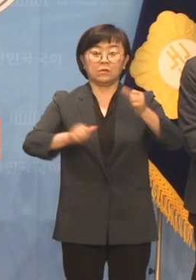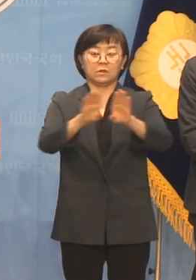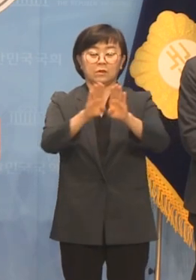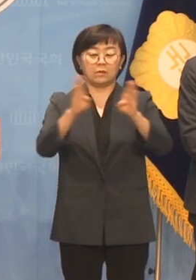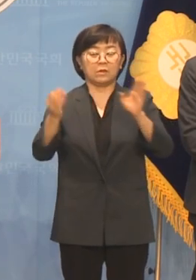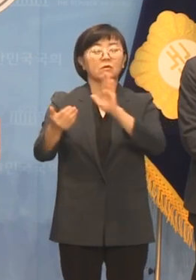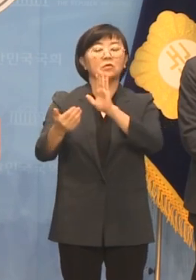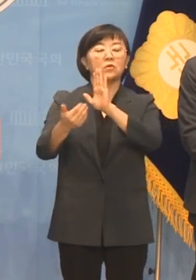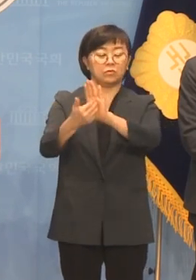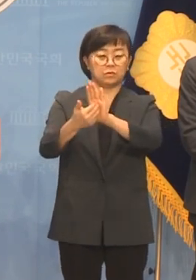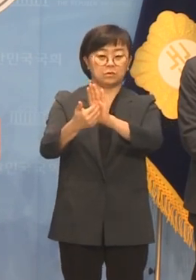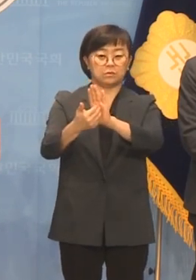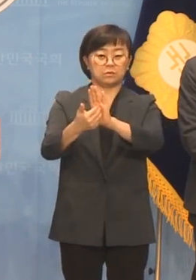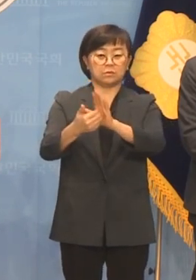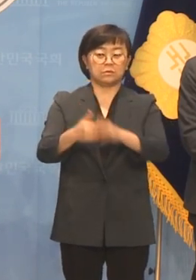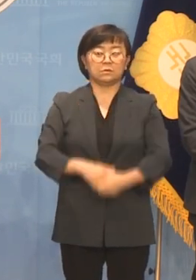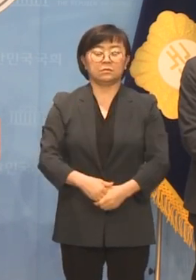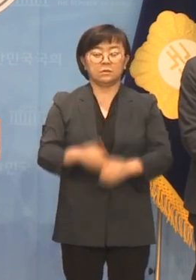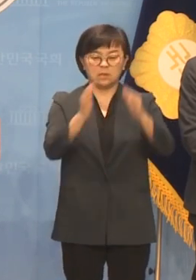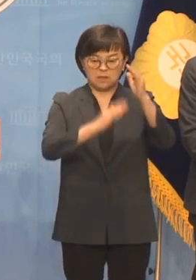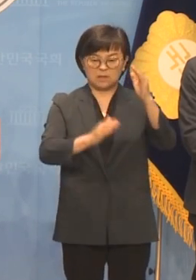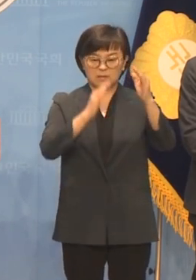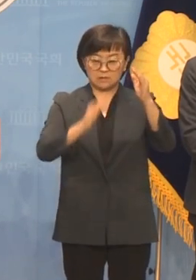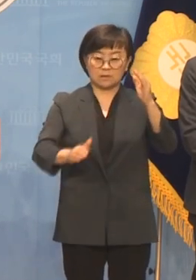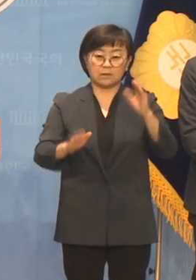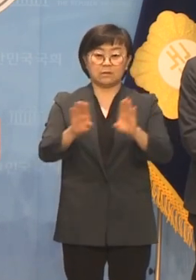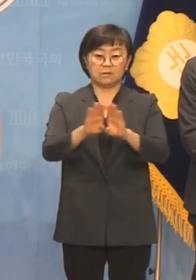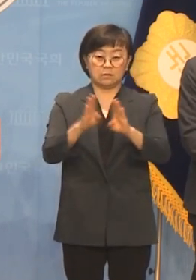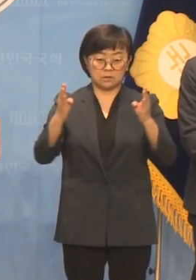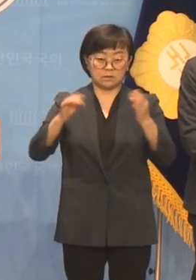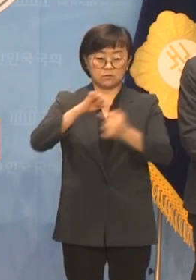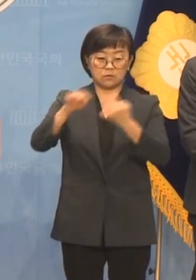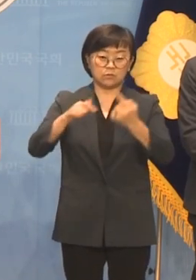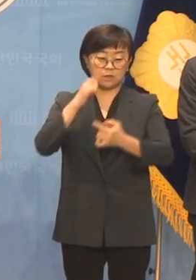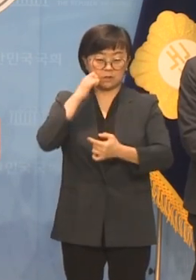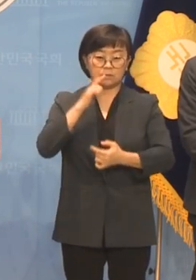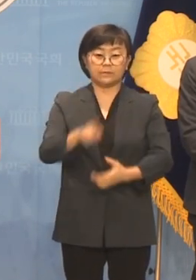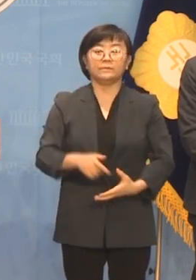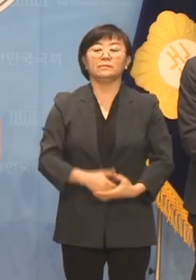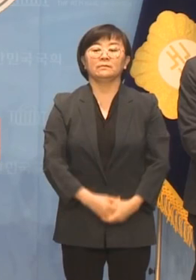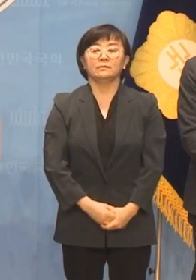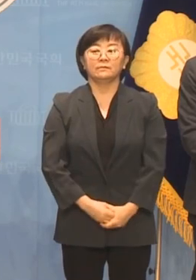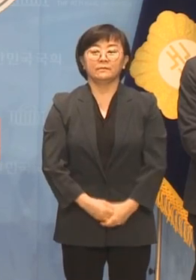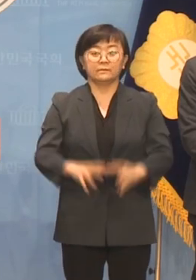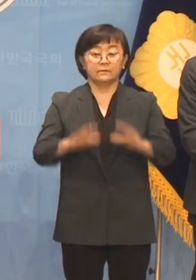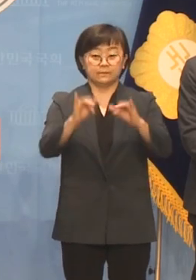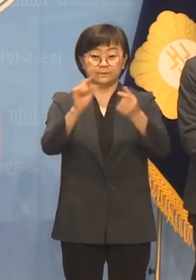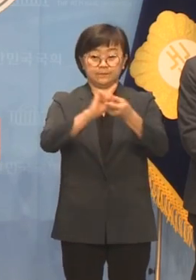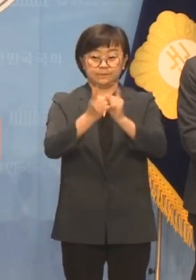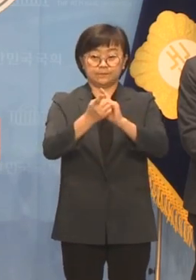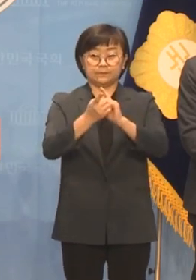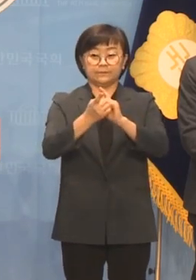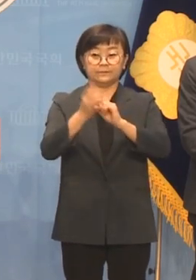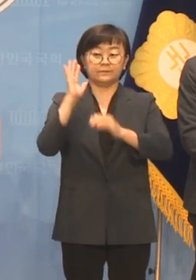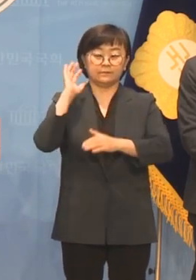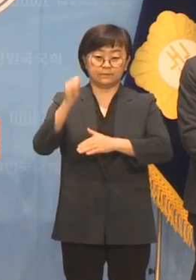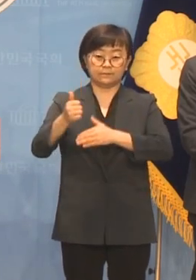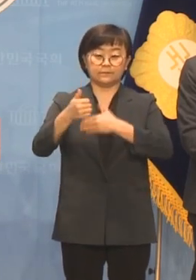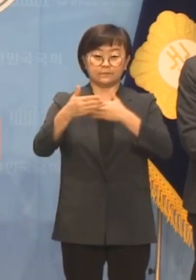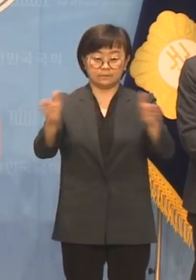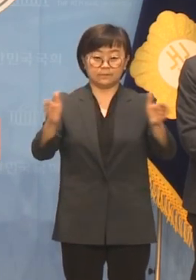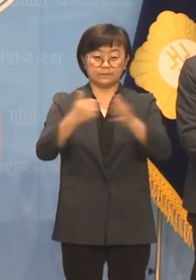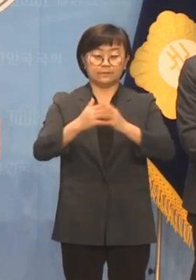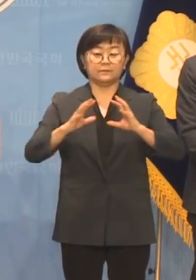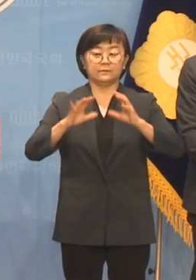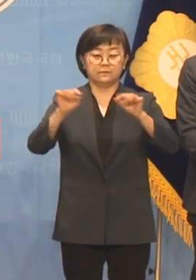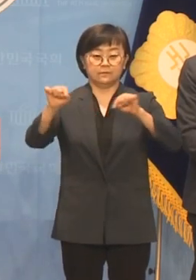개회를 거부했습니다. 절대 열 수 없다고 합니다. 국민을 대신해 대통령실의